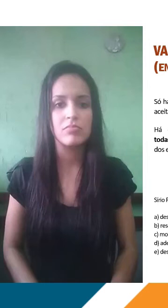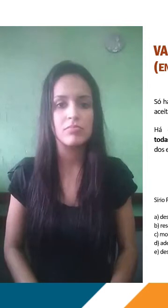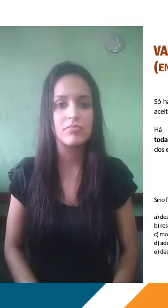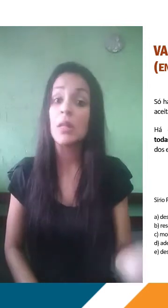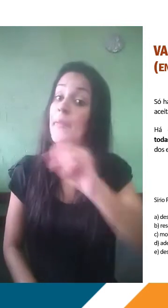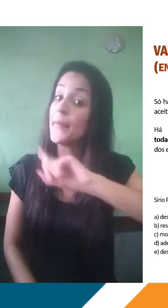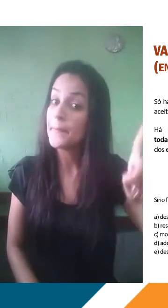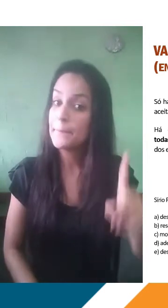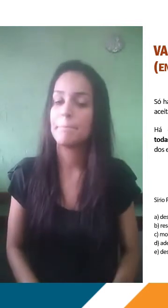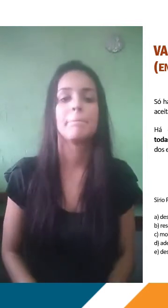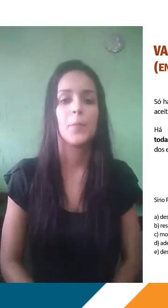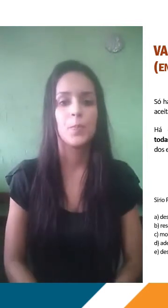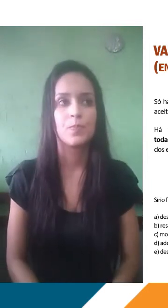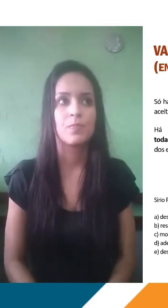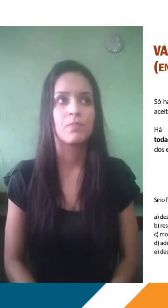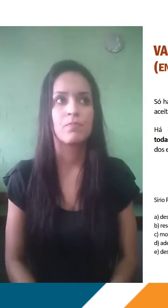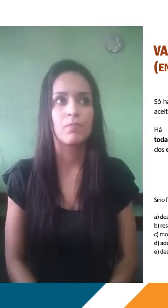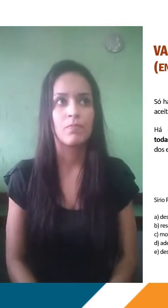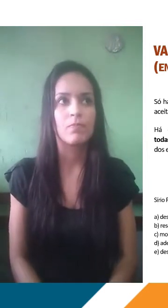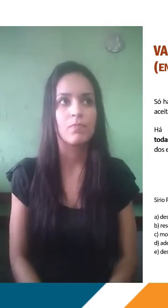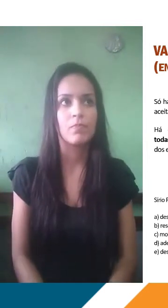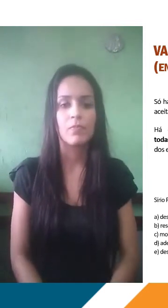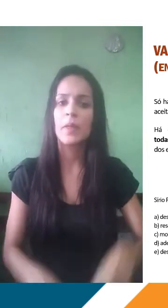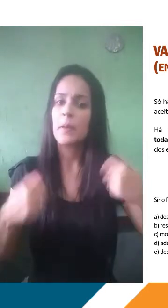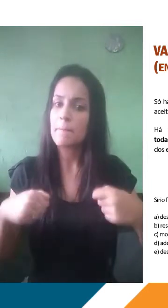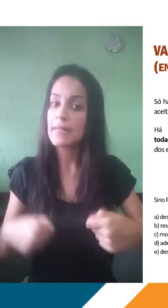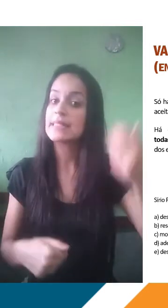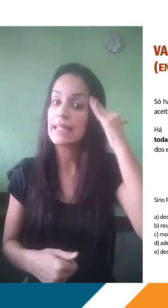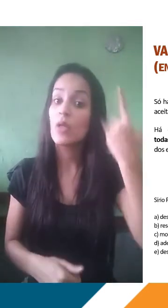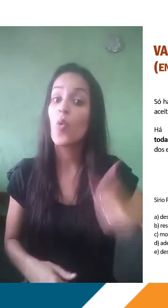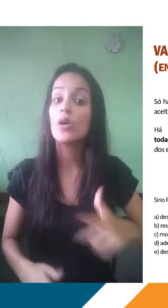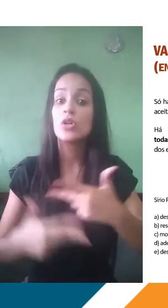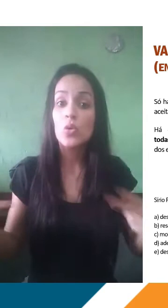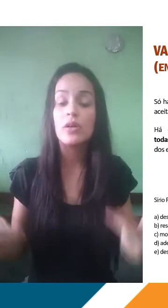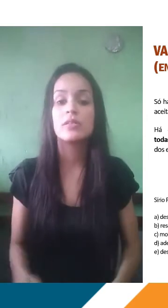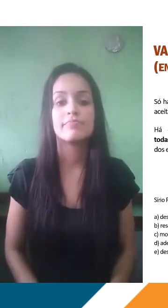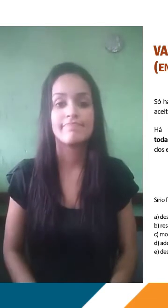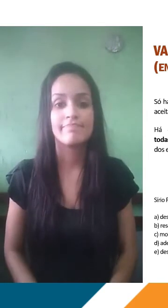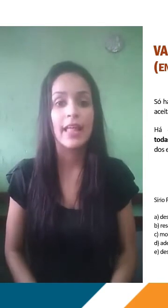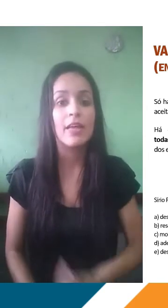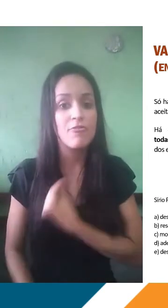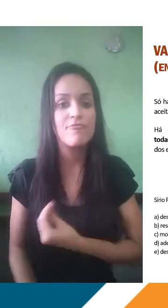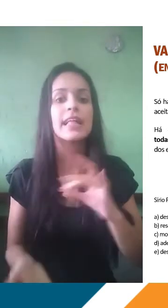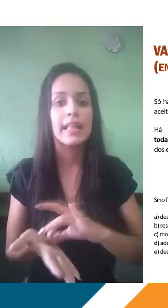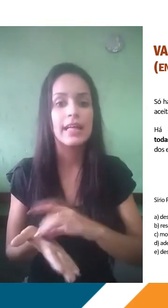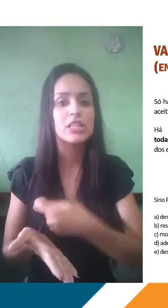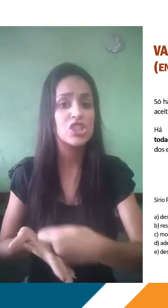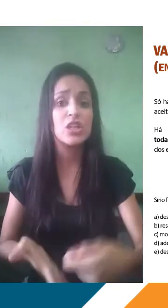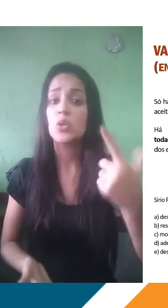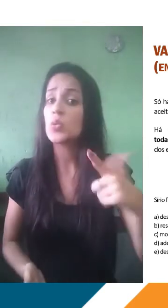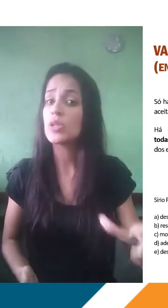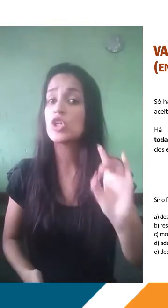Há outra dimensão a ser considerada De fato, no mundo real da escrita Não existe apenas um português